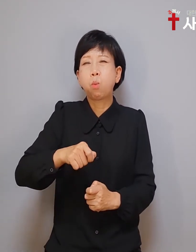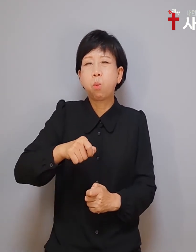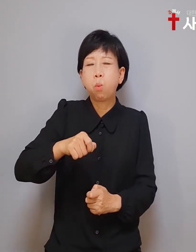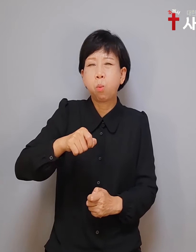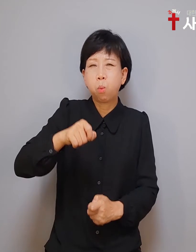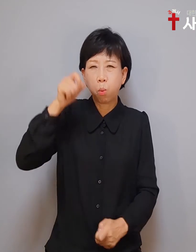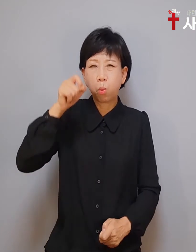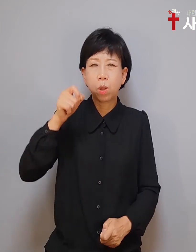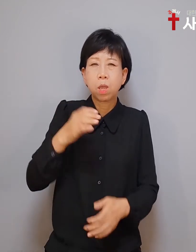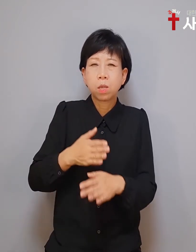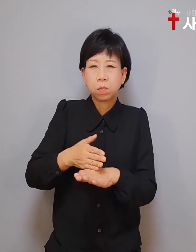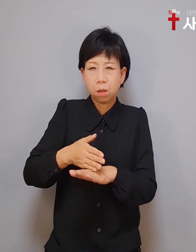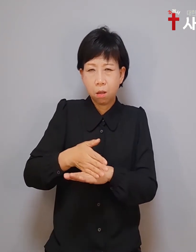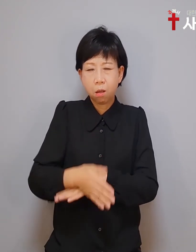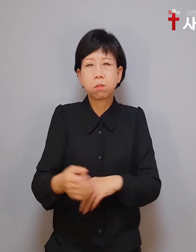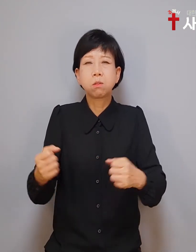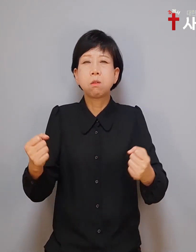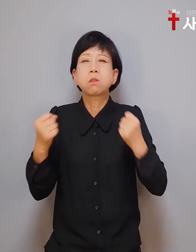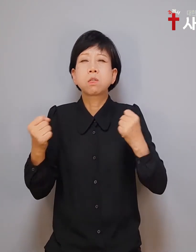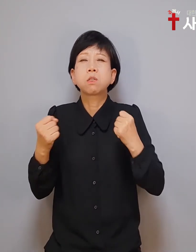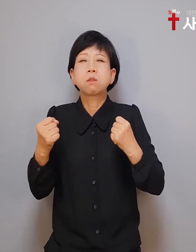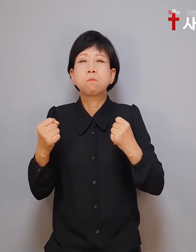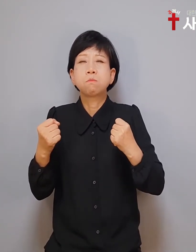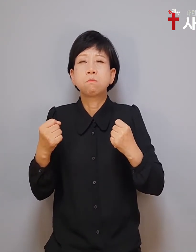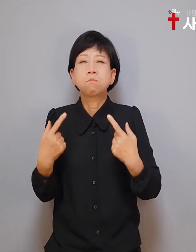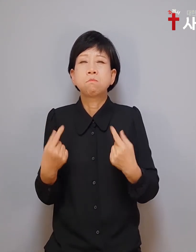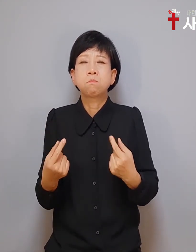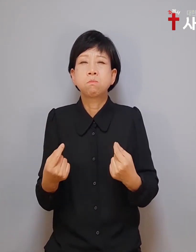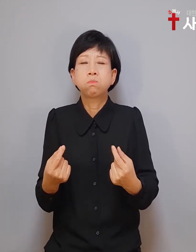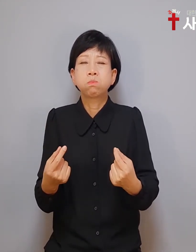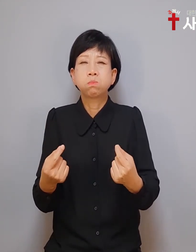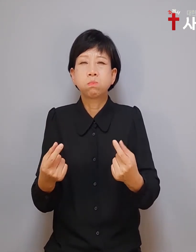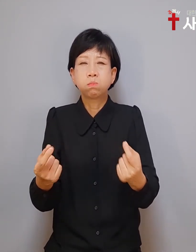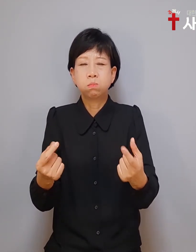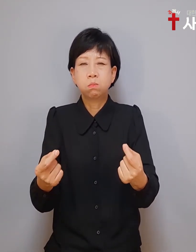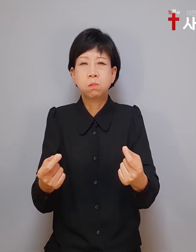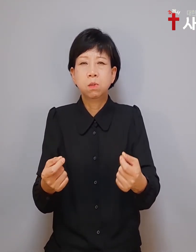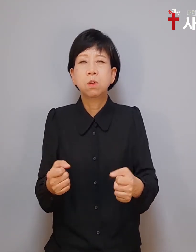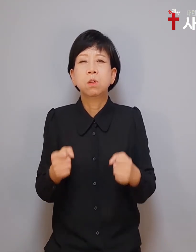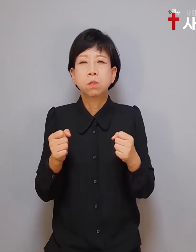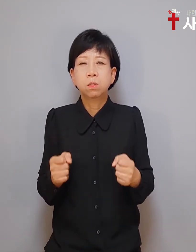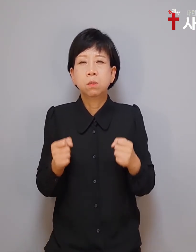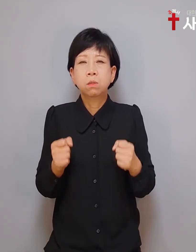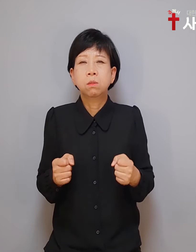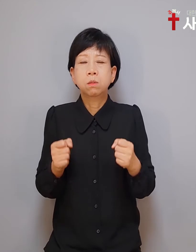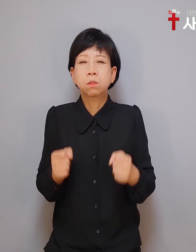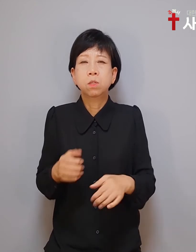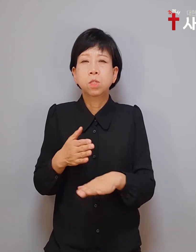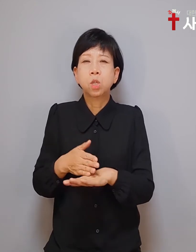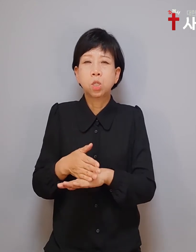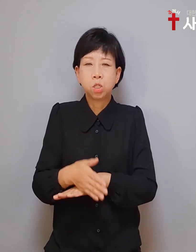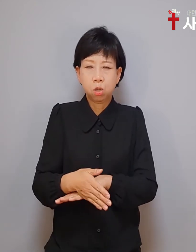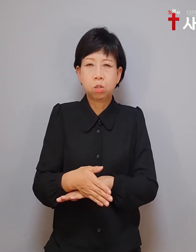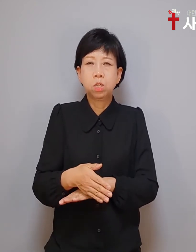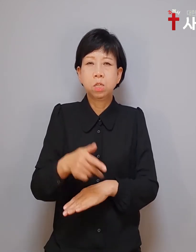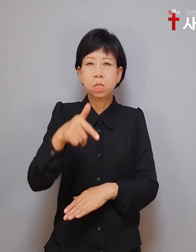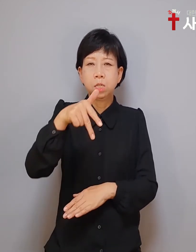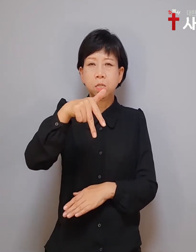멀리 뛸 때는요, 처음서부터 그렇게 빨리 뛰는 건 아니라고 하더라고요. 이걸 지구력이라고